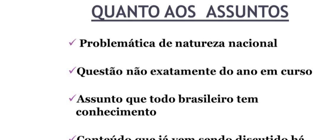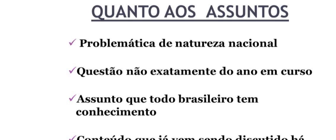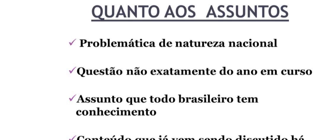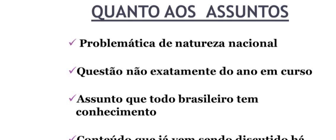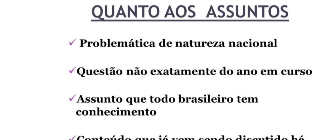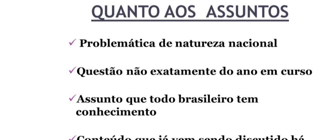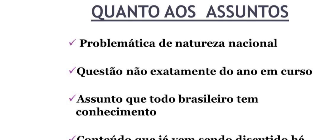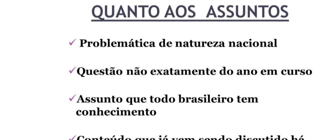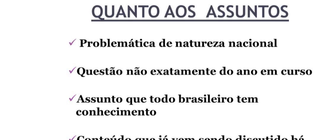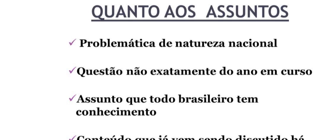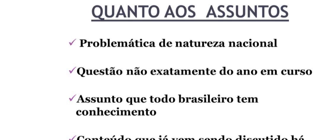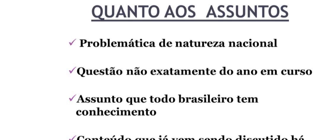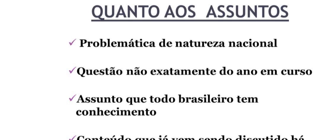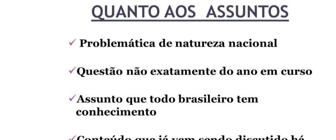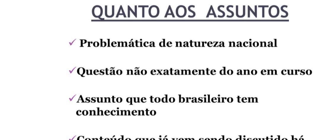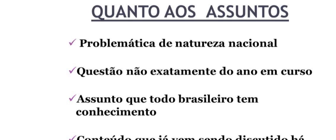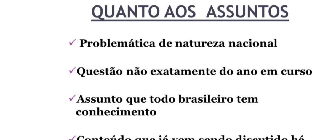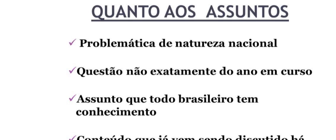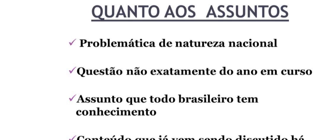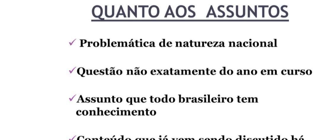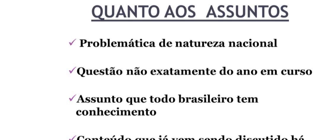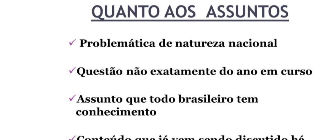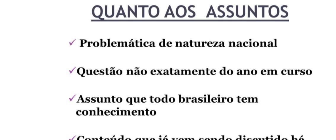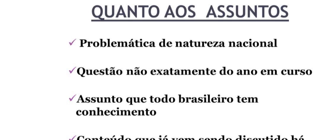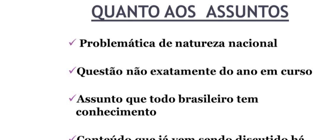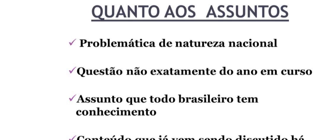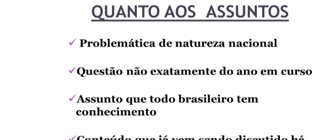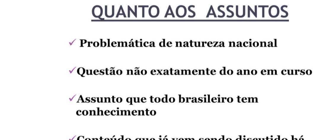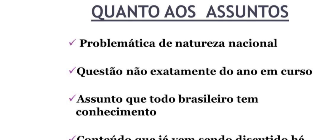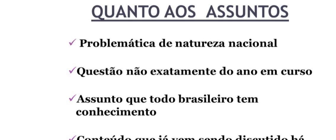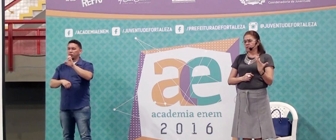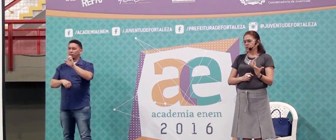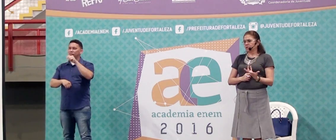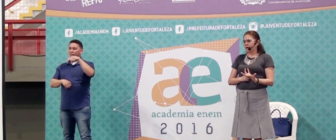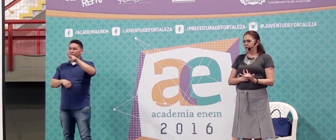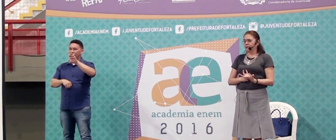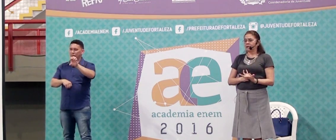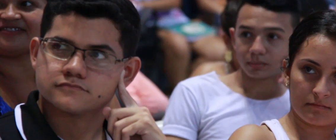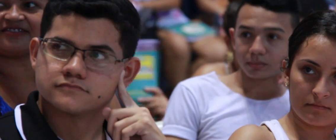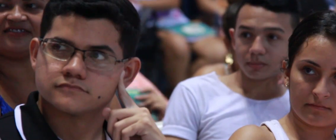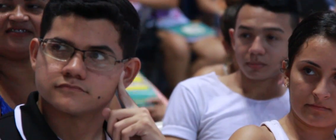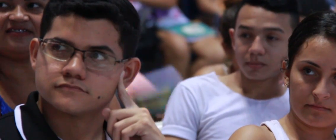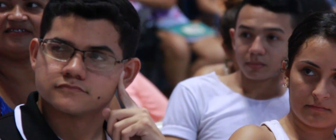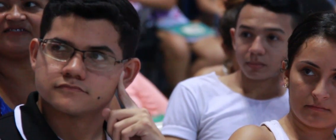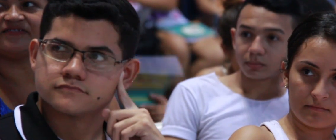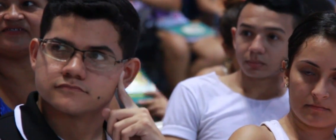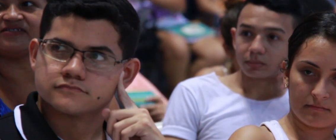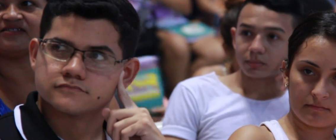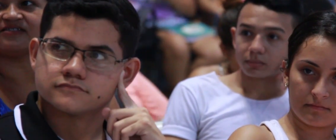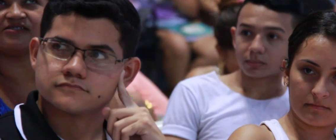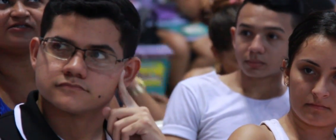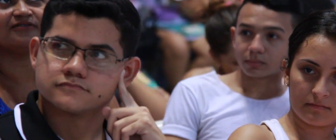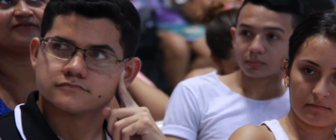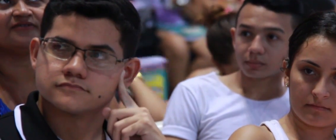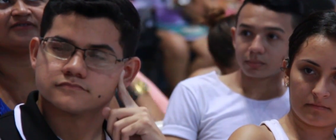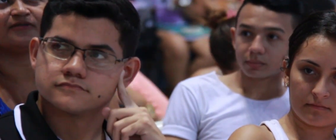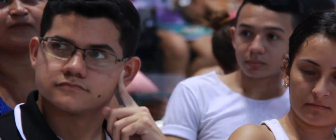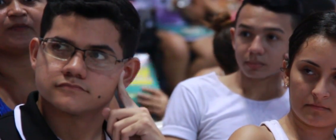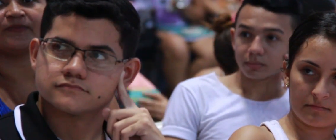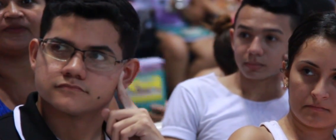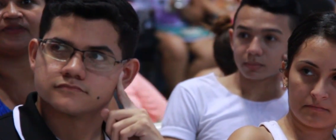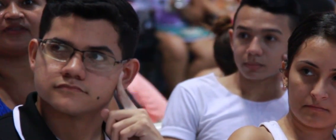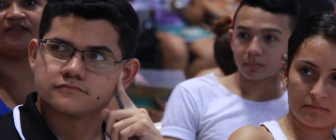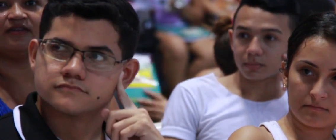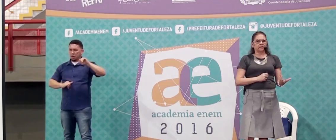da questão da dengue, que ela ganhou muito destaque nas mídias nesse ano por conta dos